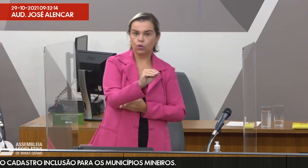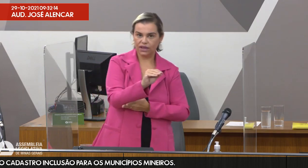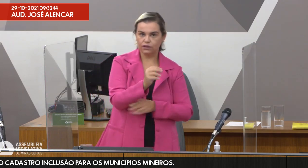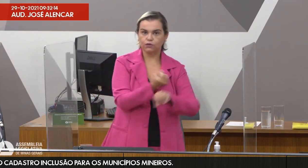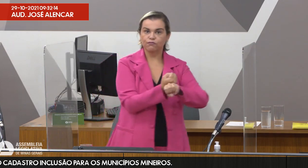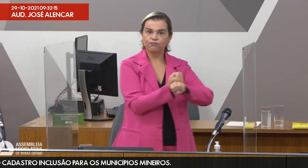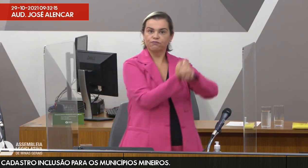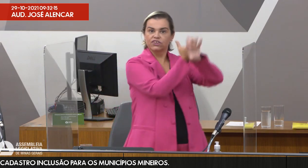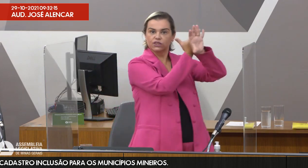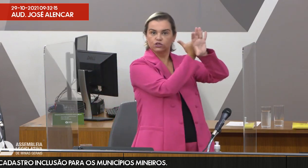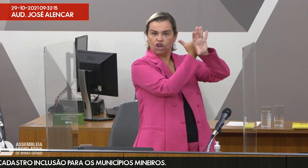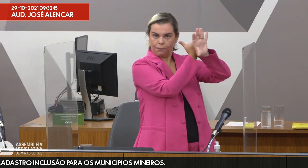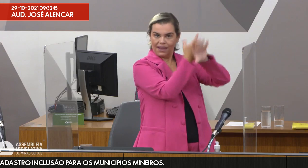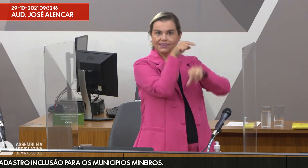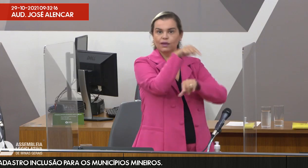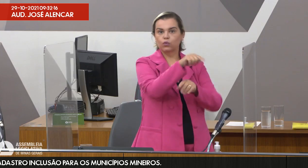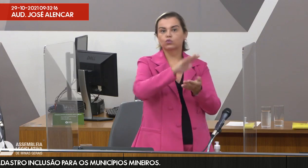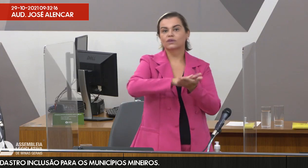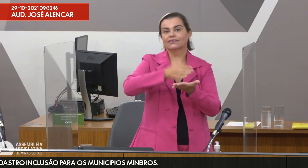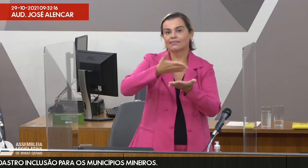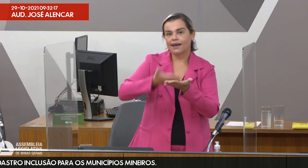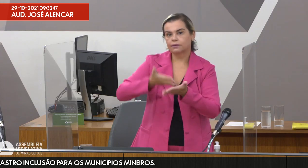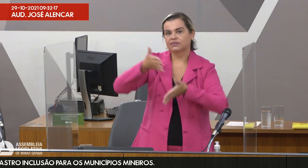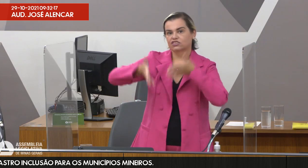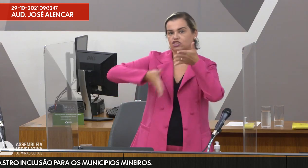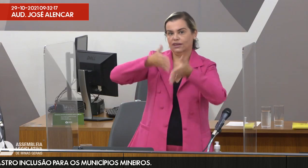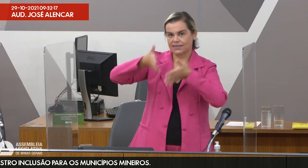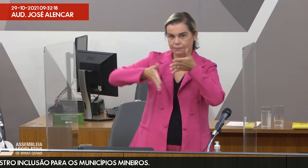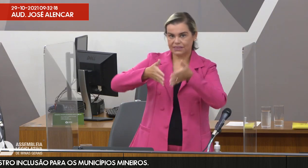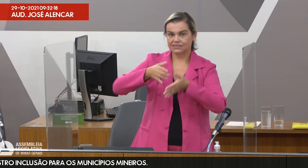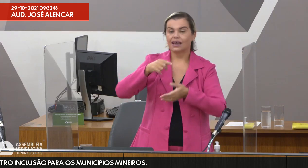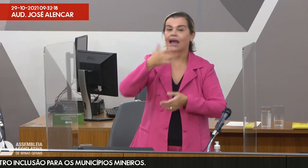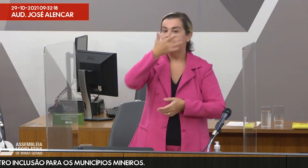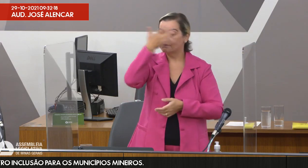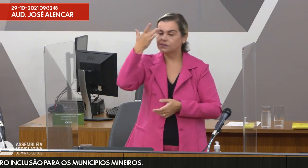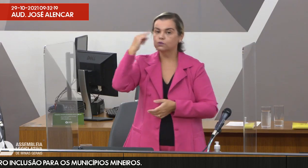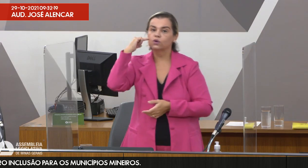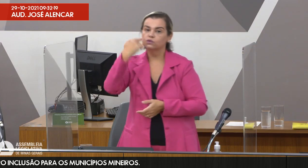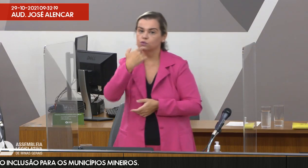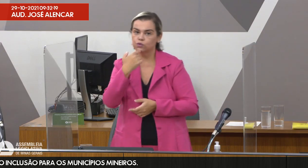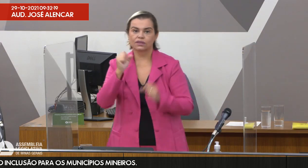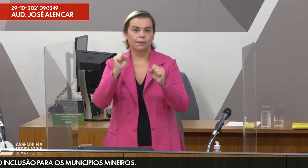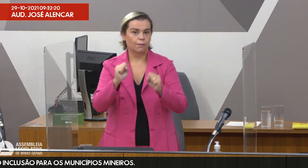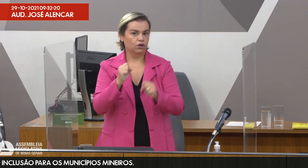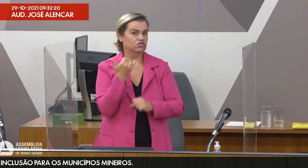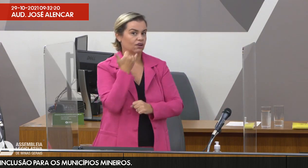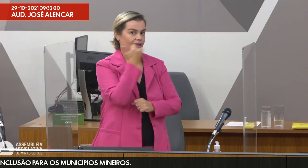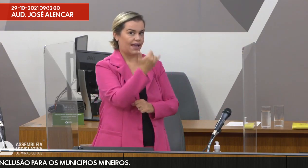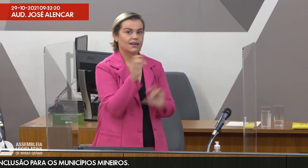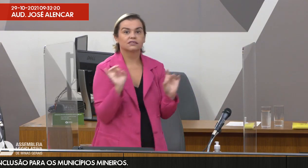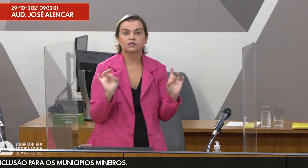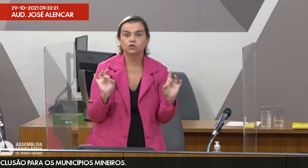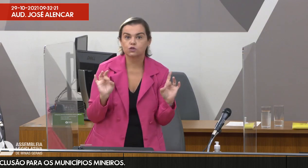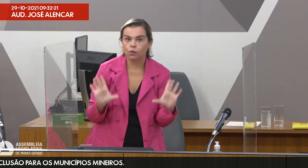apenas por chamada telefônica. E a Ouvidoria Nacional dos Direitos